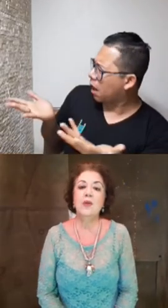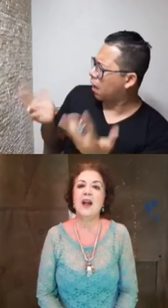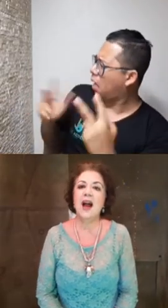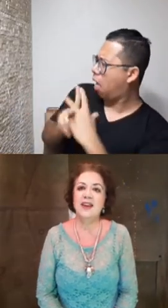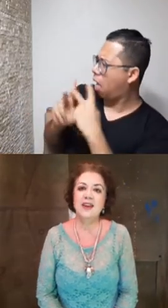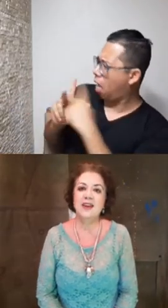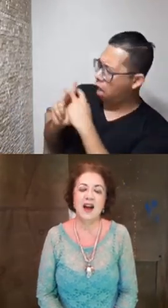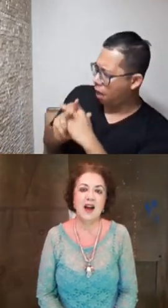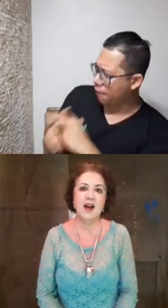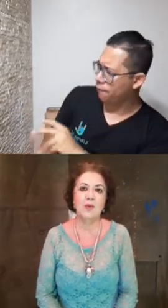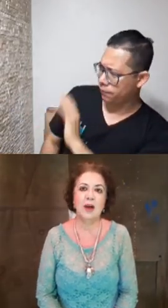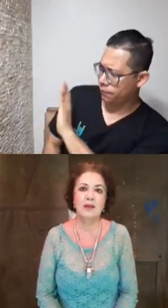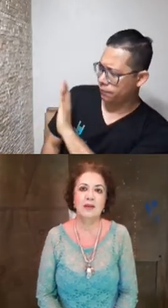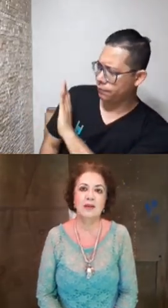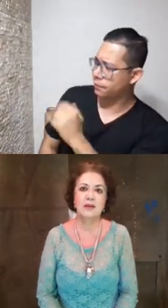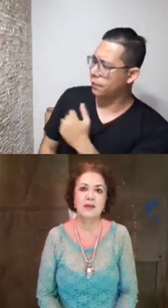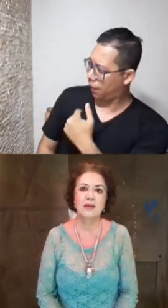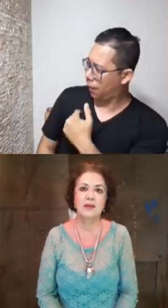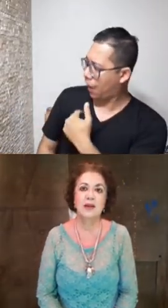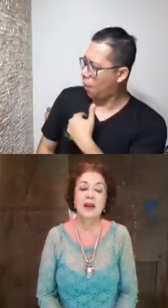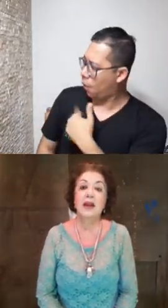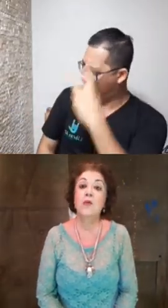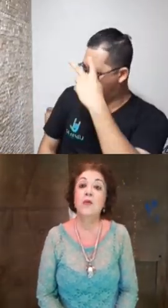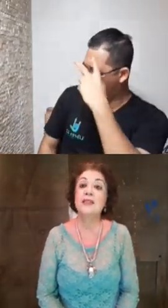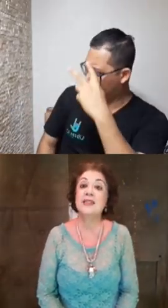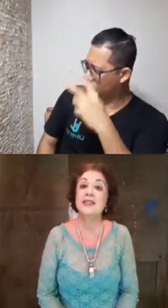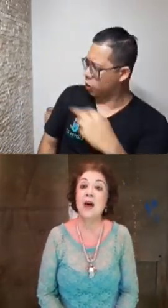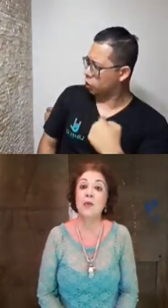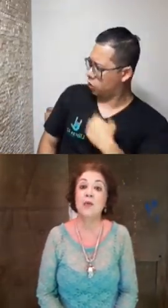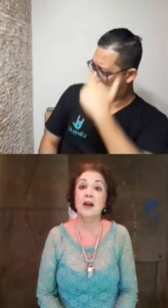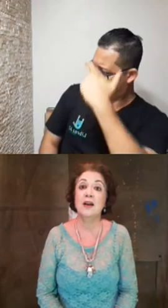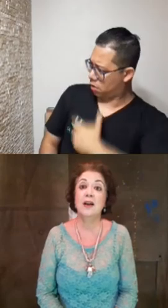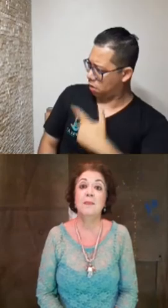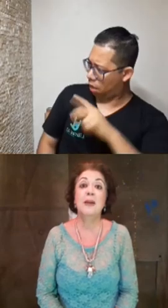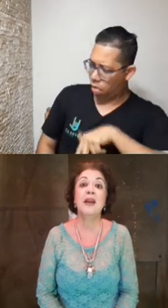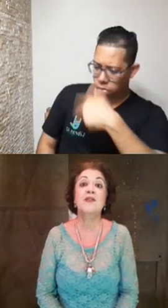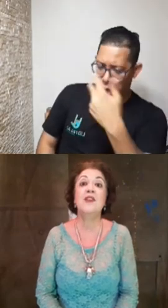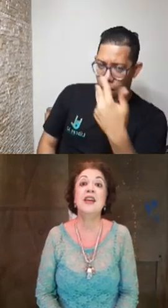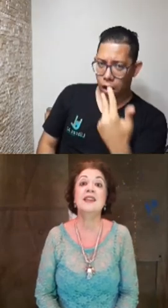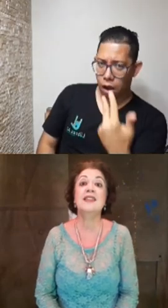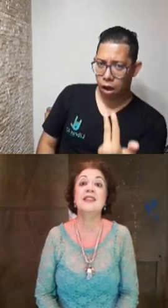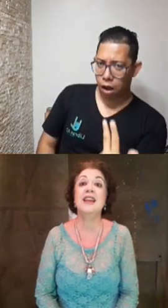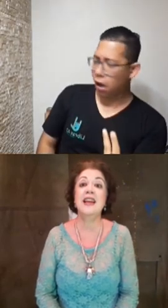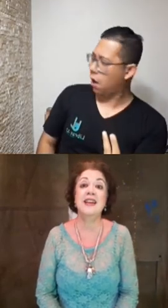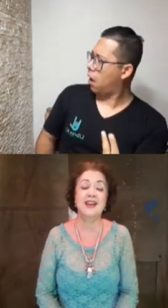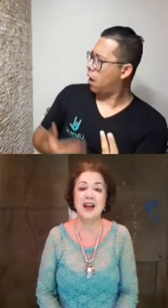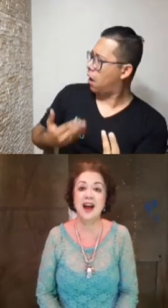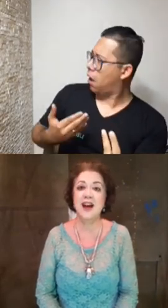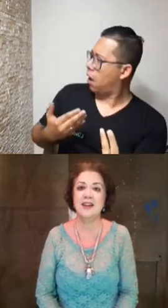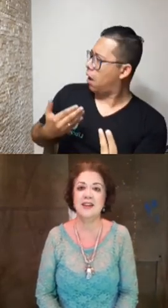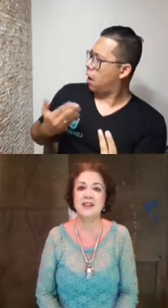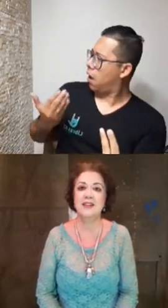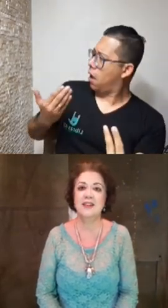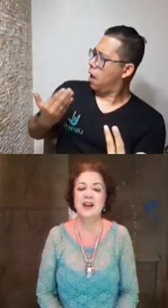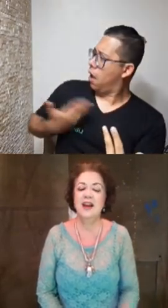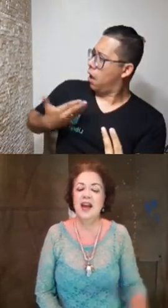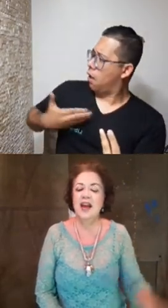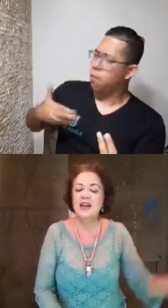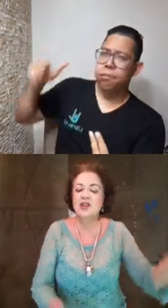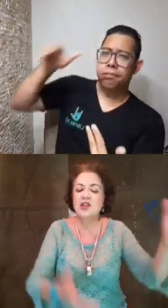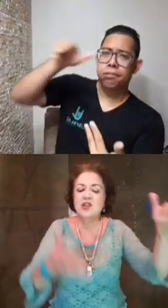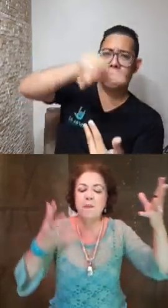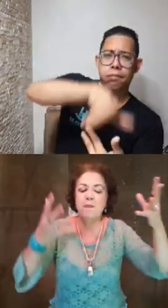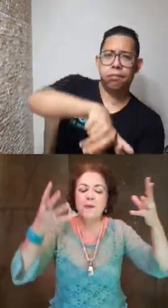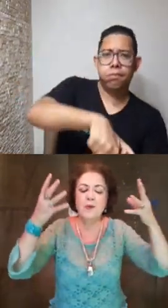quando eu caí na água, eu fui salva pela verdadeira Iara.